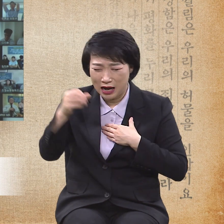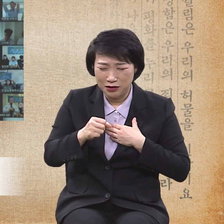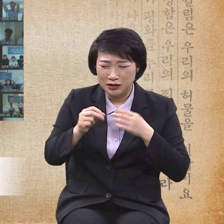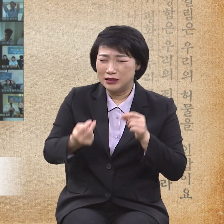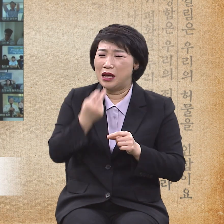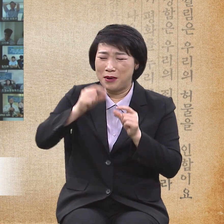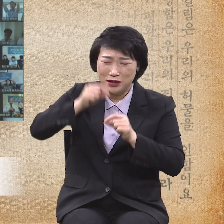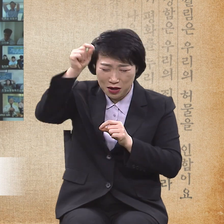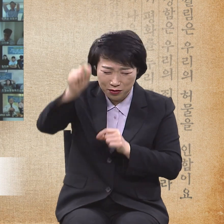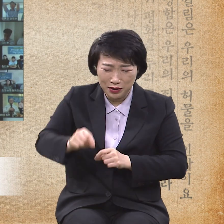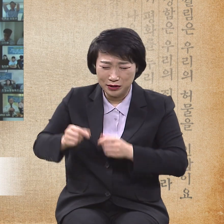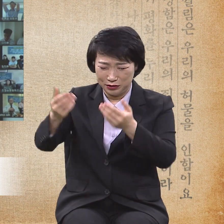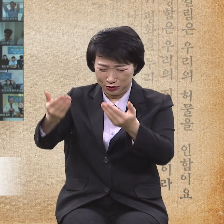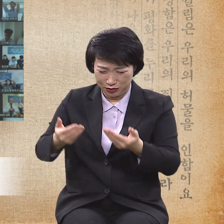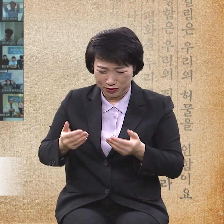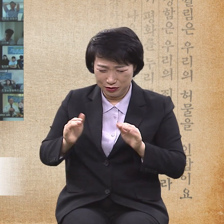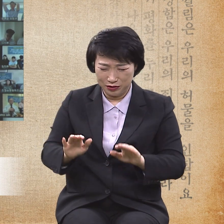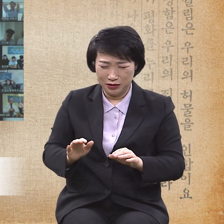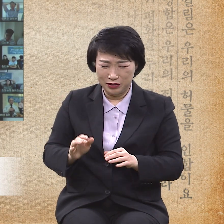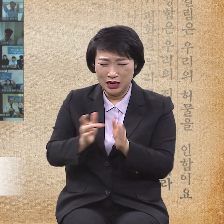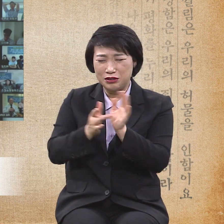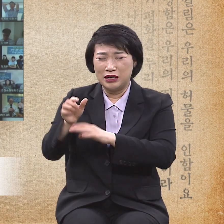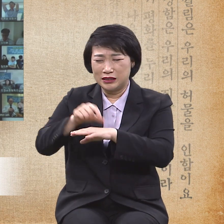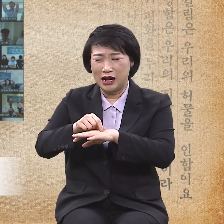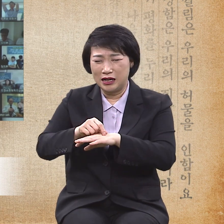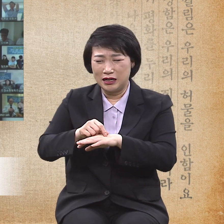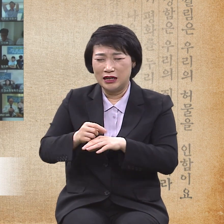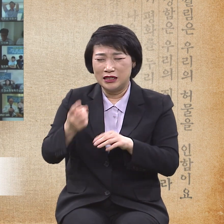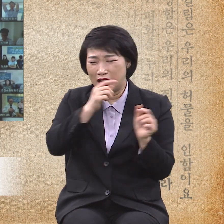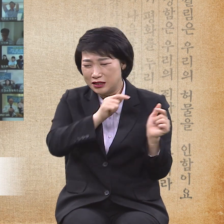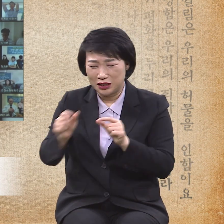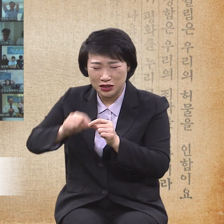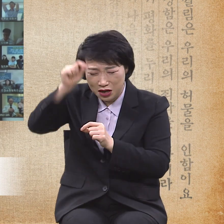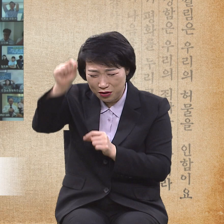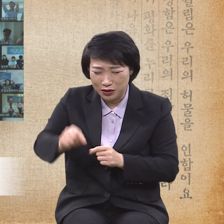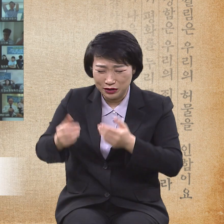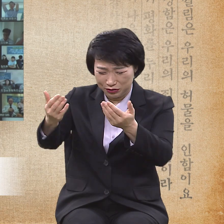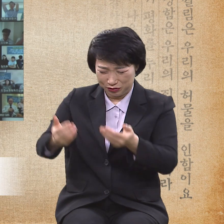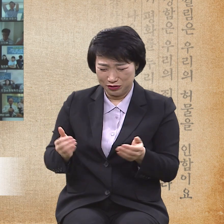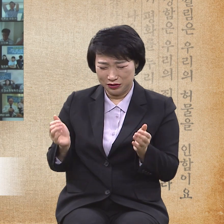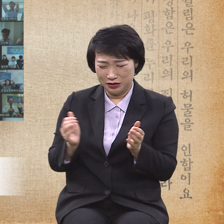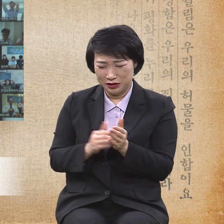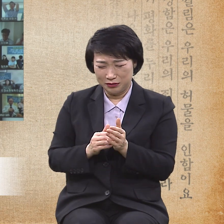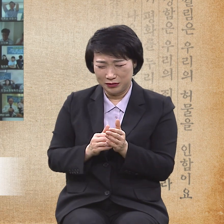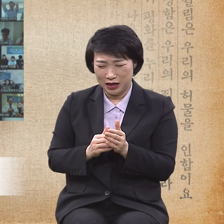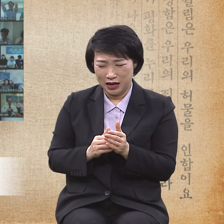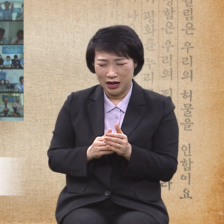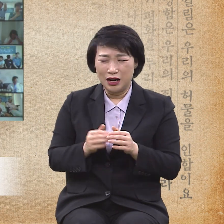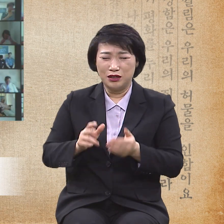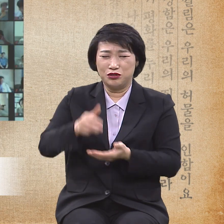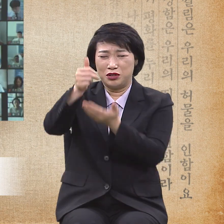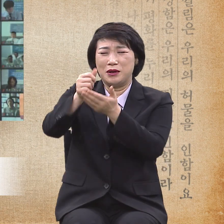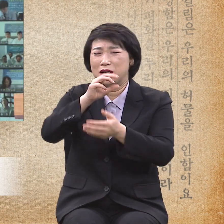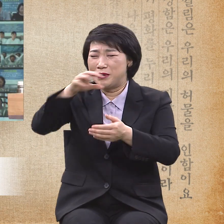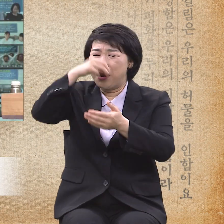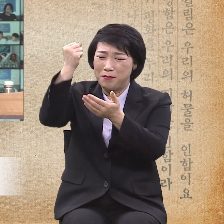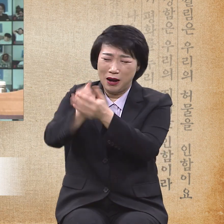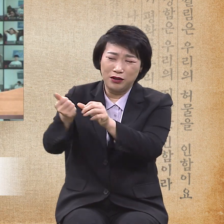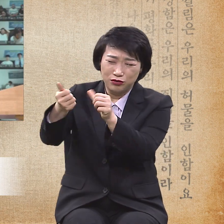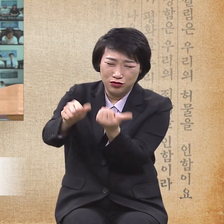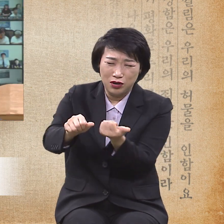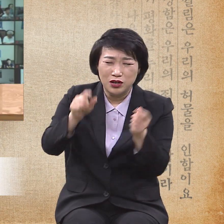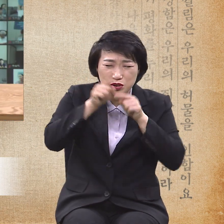영원한 생명 주시고 그 살로 영원한 양식이 되게 하시고 죽으심으로 지옥의